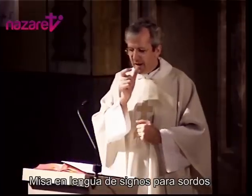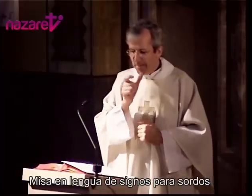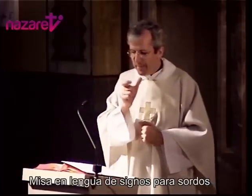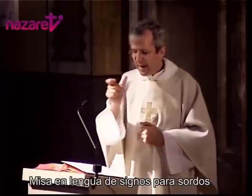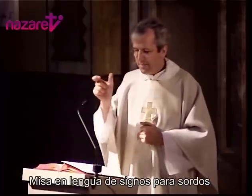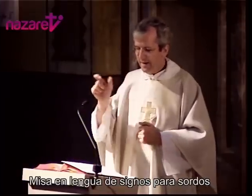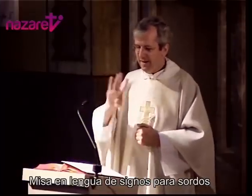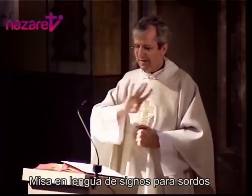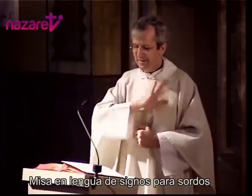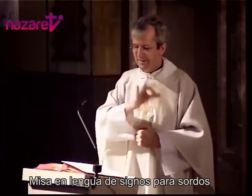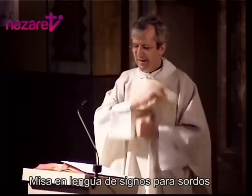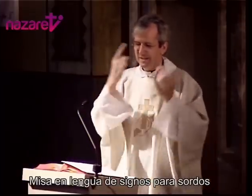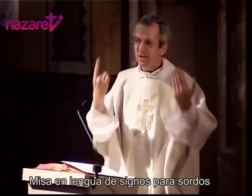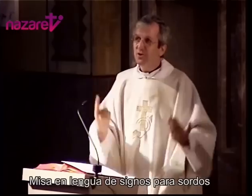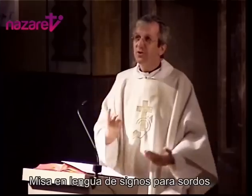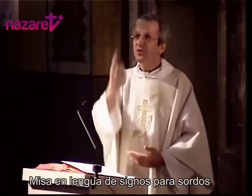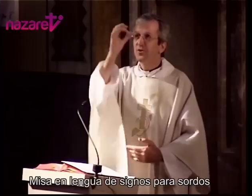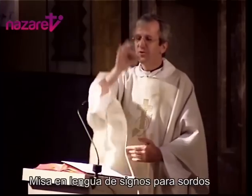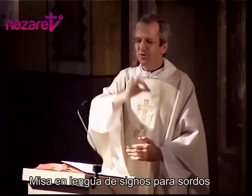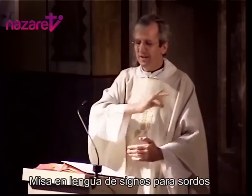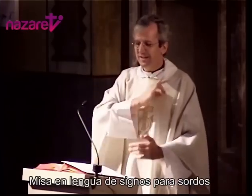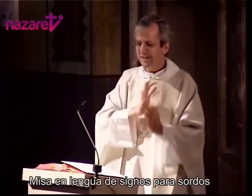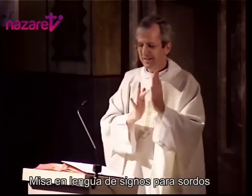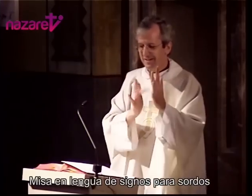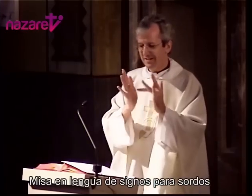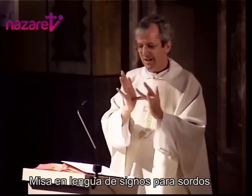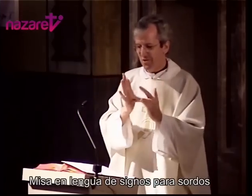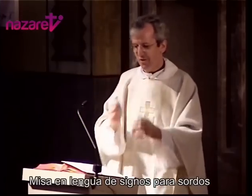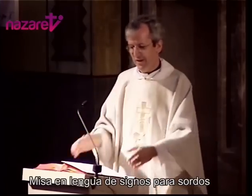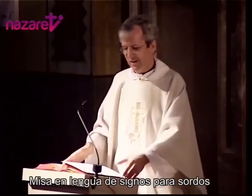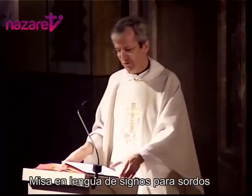Palabra del Señor. Gloria a ti, Señor Jesús.